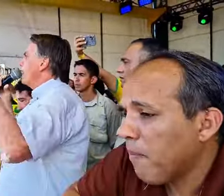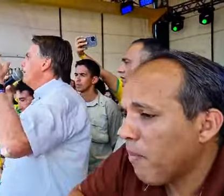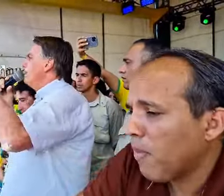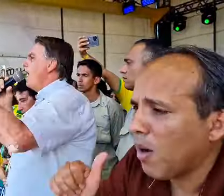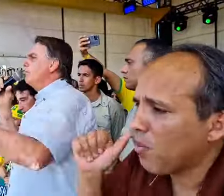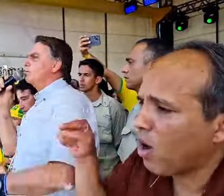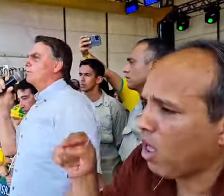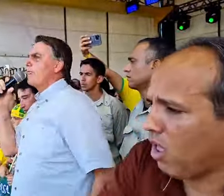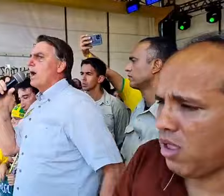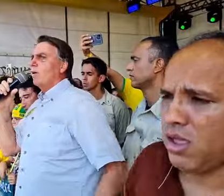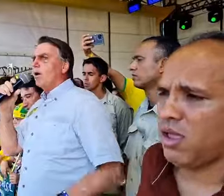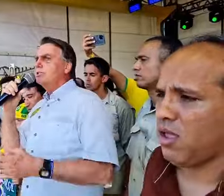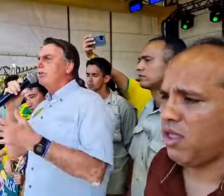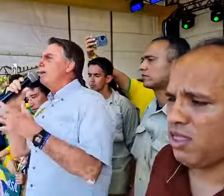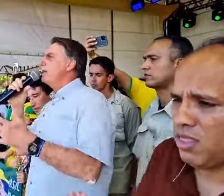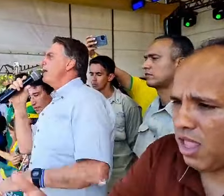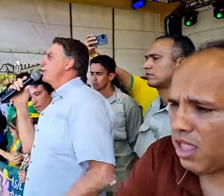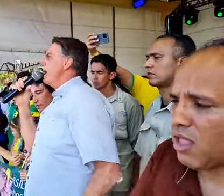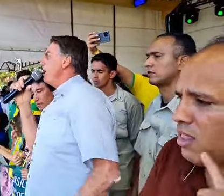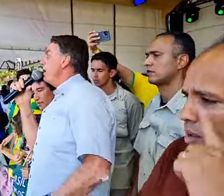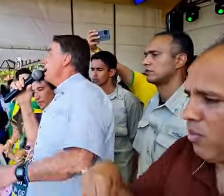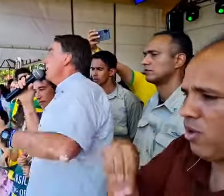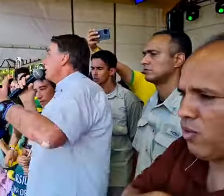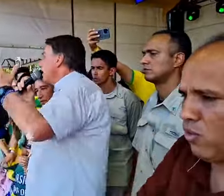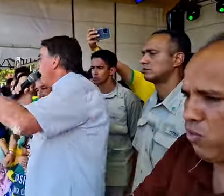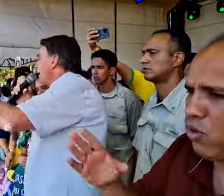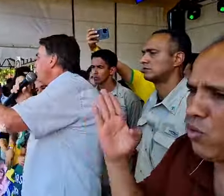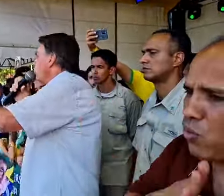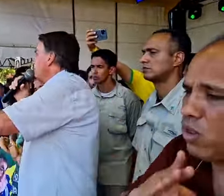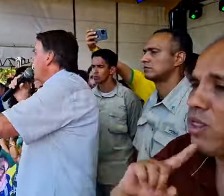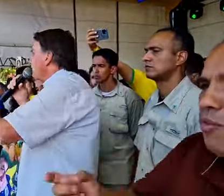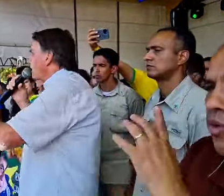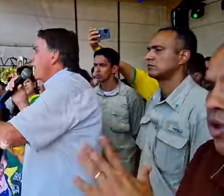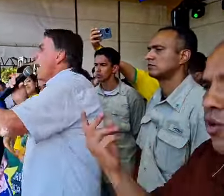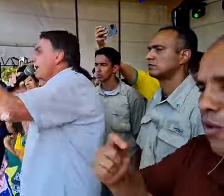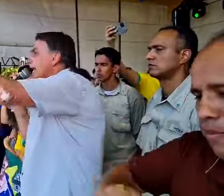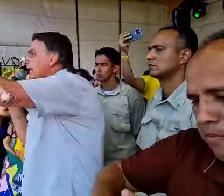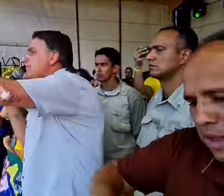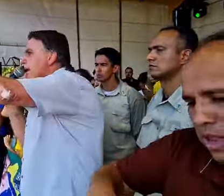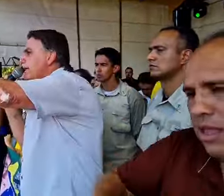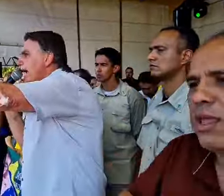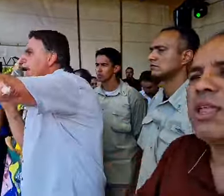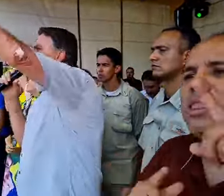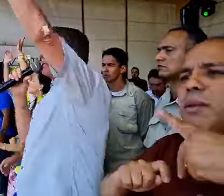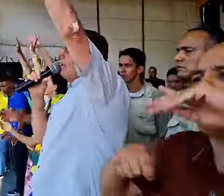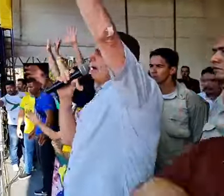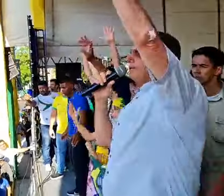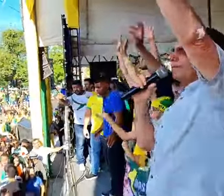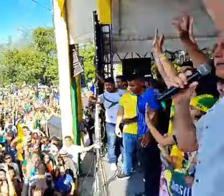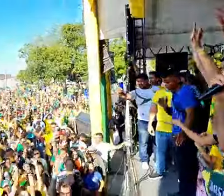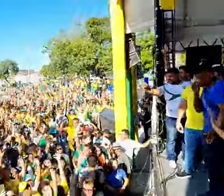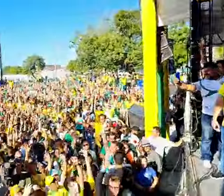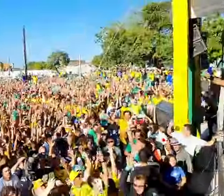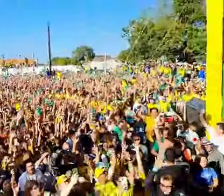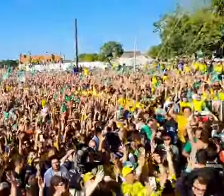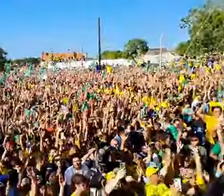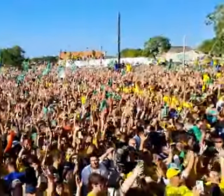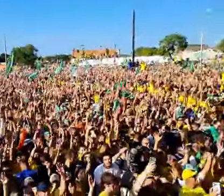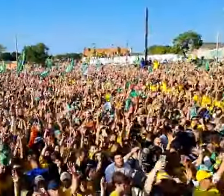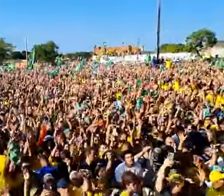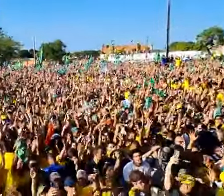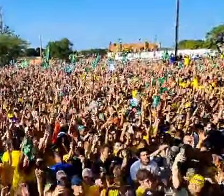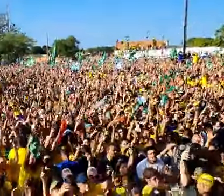nós terminamos o auxílio emergencial, criamos o PIX. Quem tem PIX aí, levanta a mão.